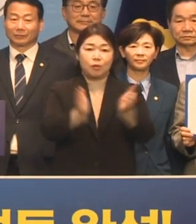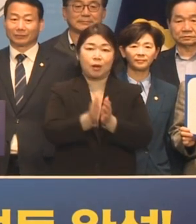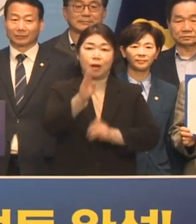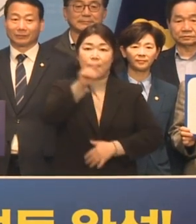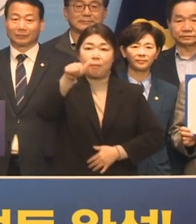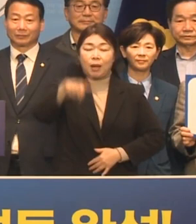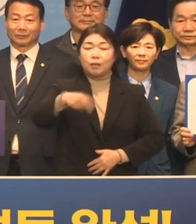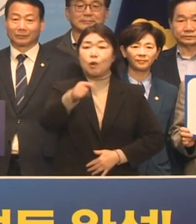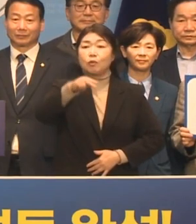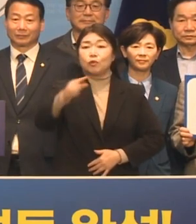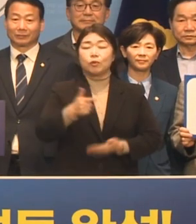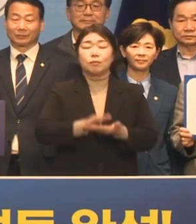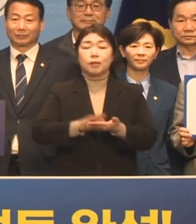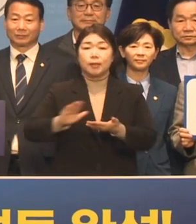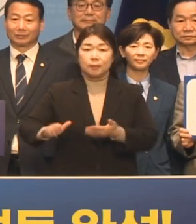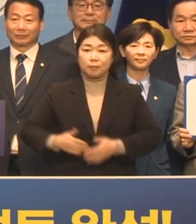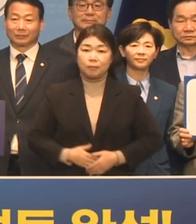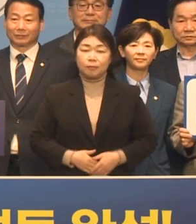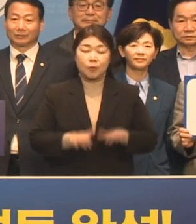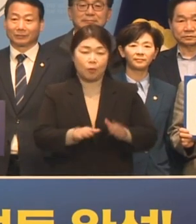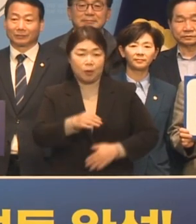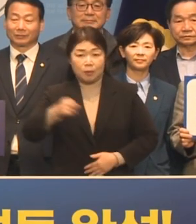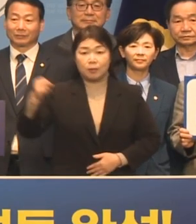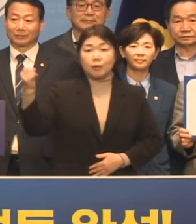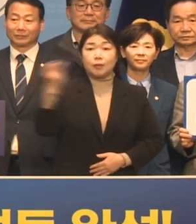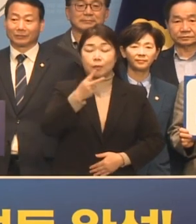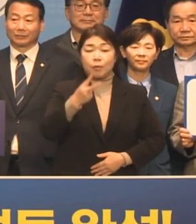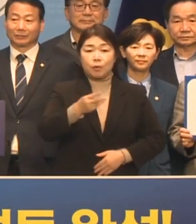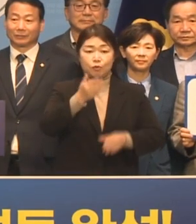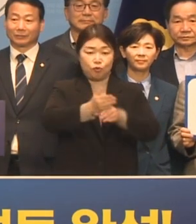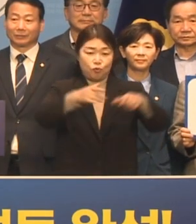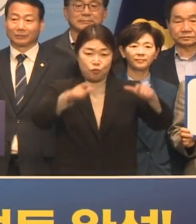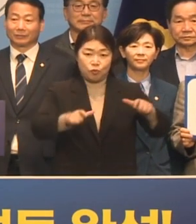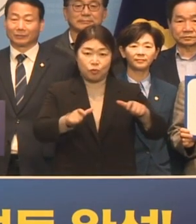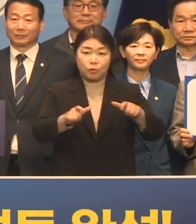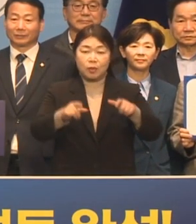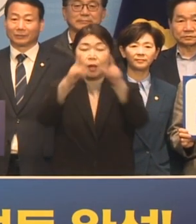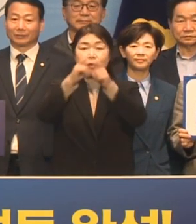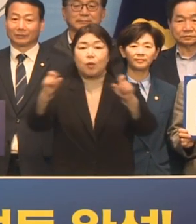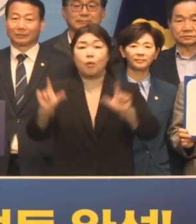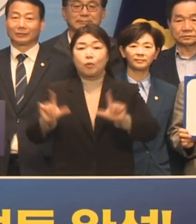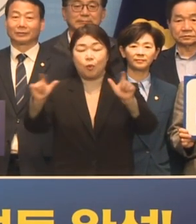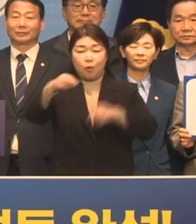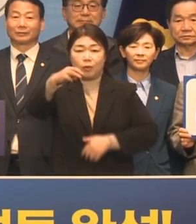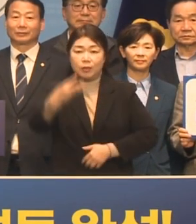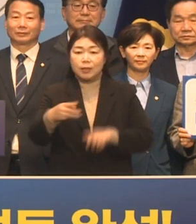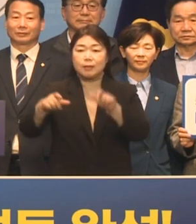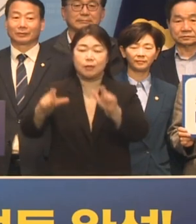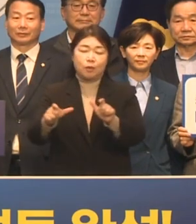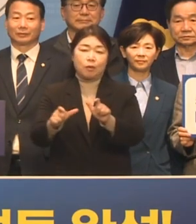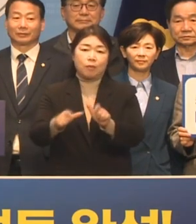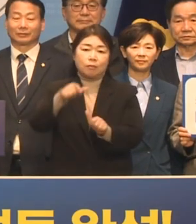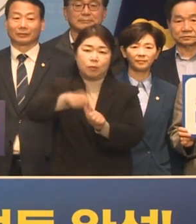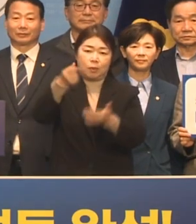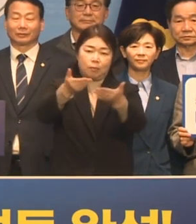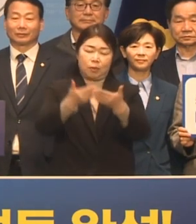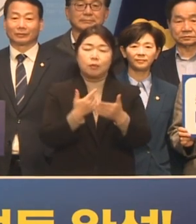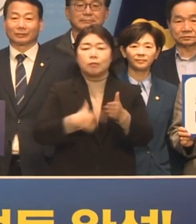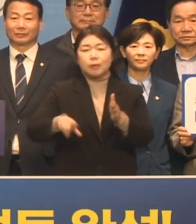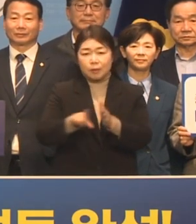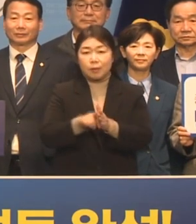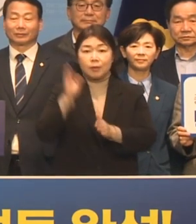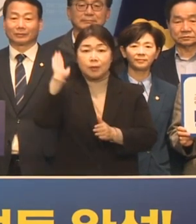박성준입니다. 저는 오늘 다시 한번 중구 성동구을 유권자 여러분의 선택을 구하기 위해 이 자리에